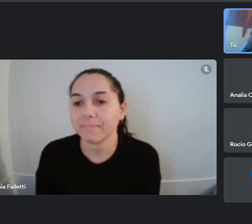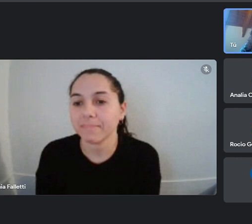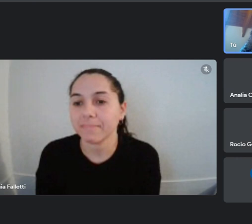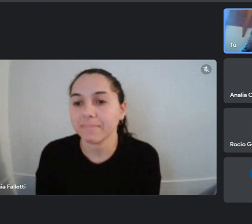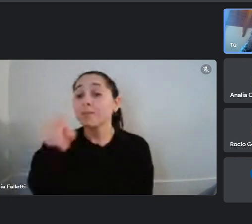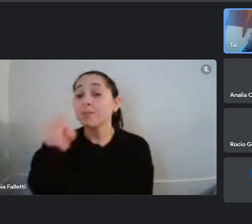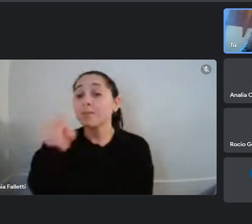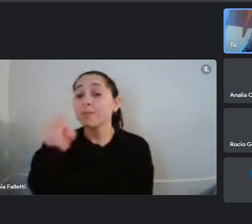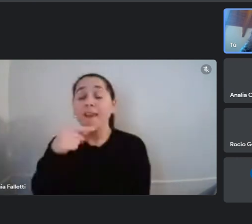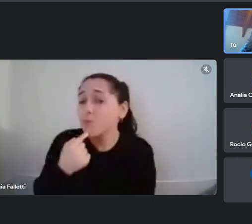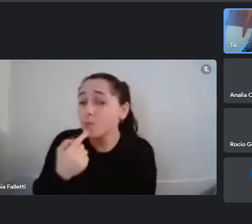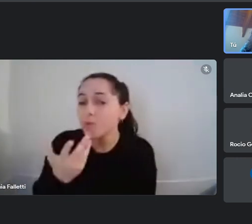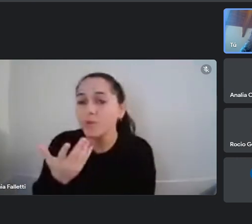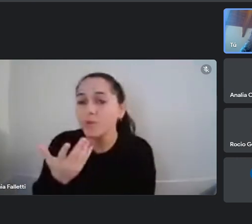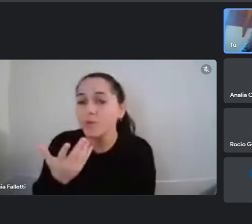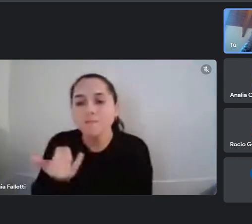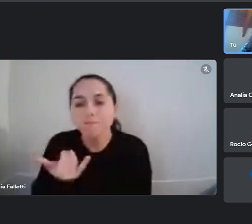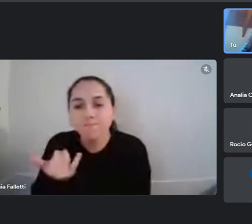traducción?